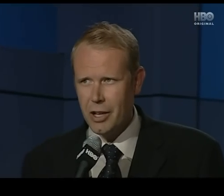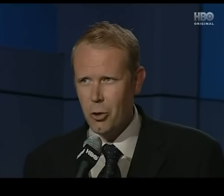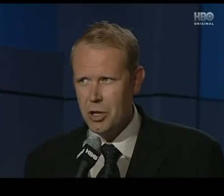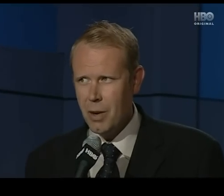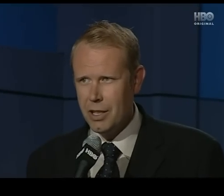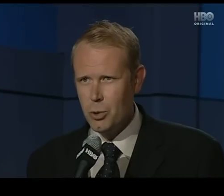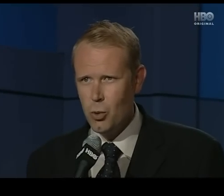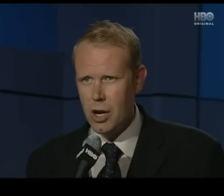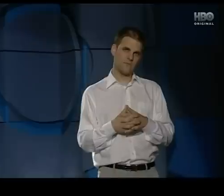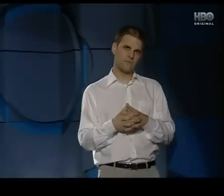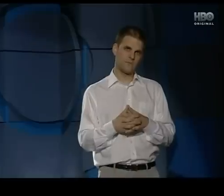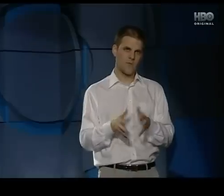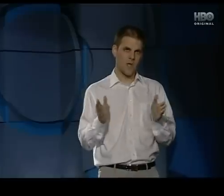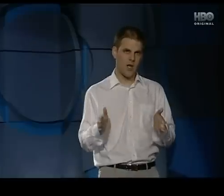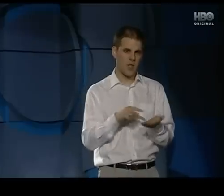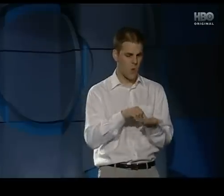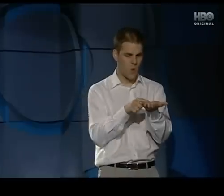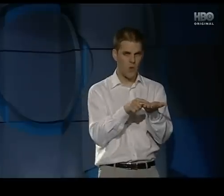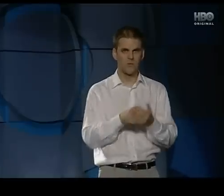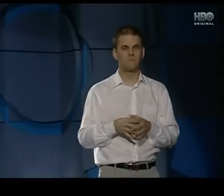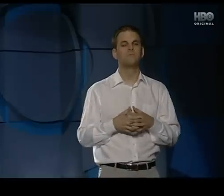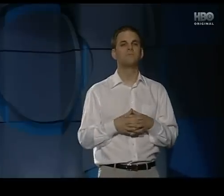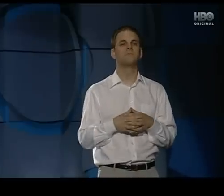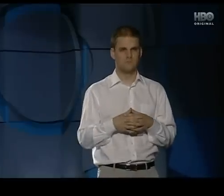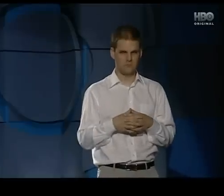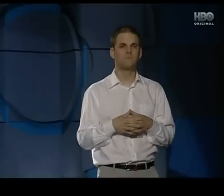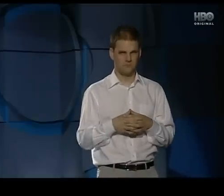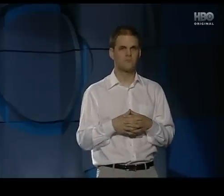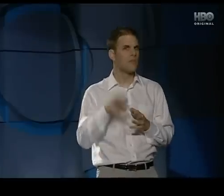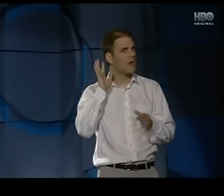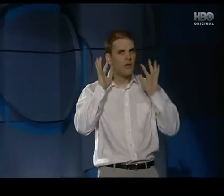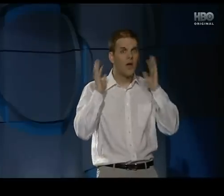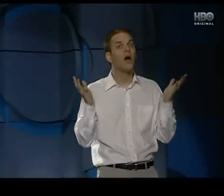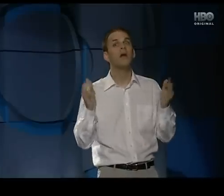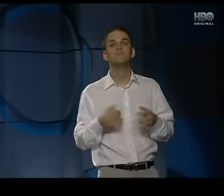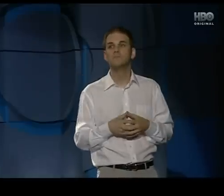jako takový malý důkaz, ať teď neslyšící přikývnou.